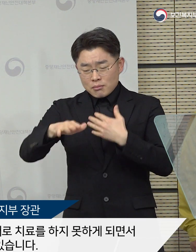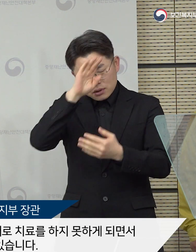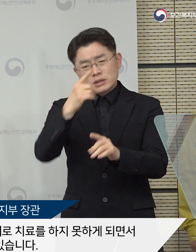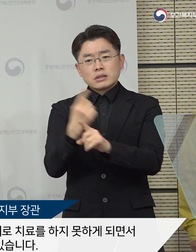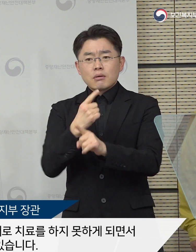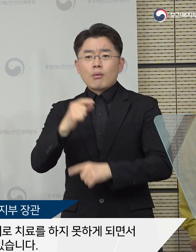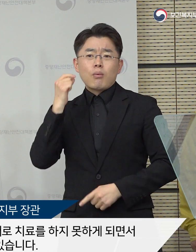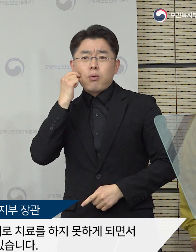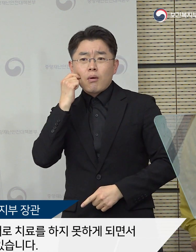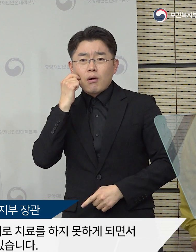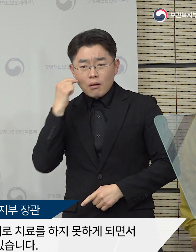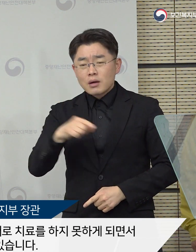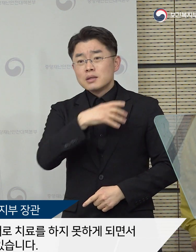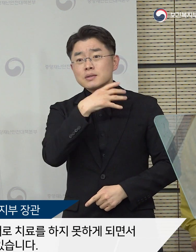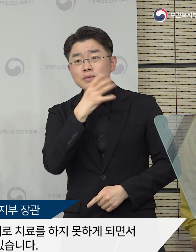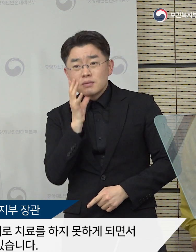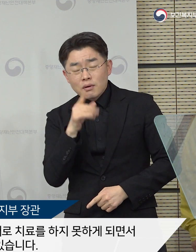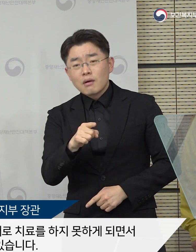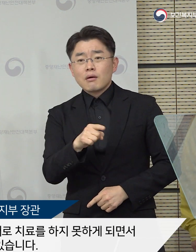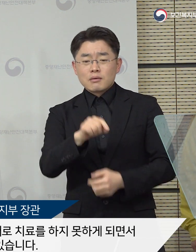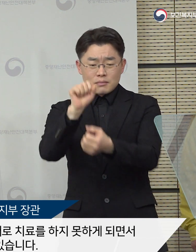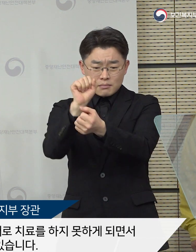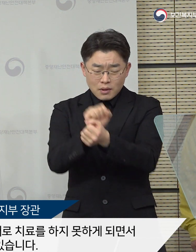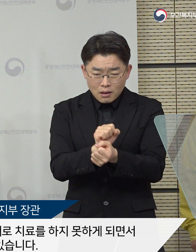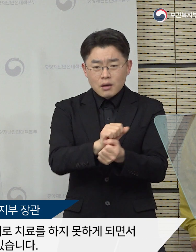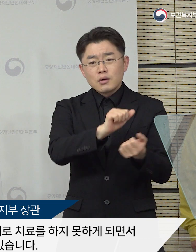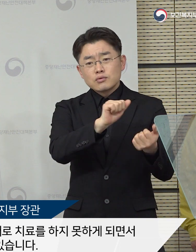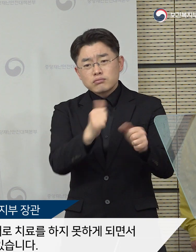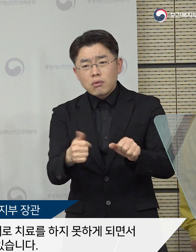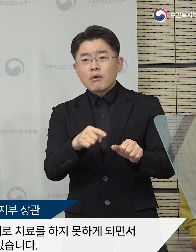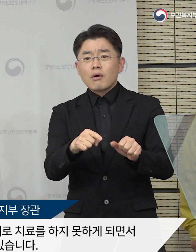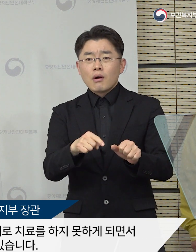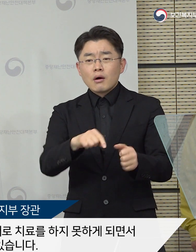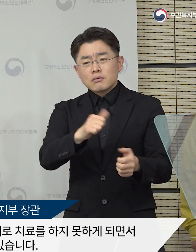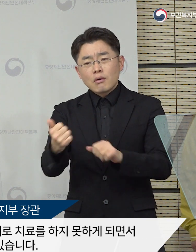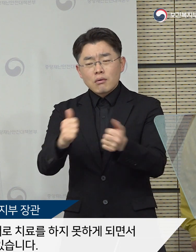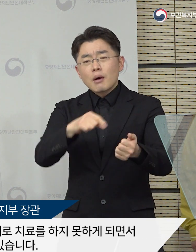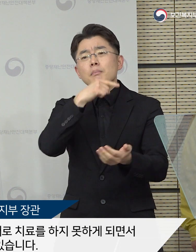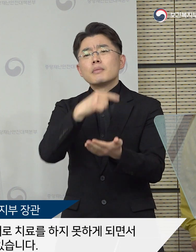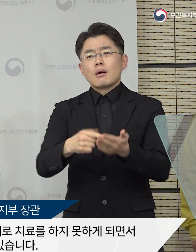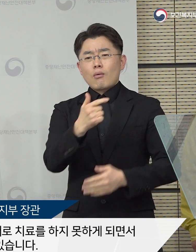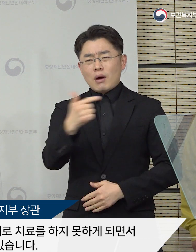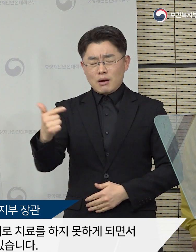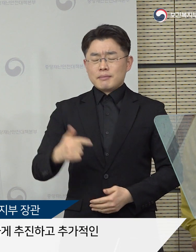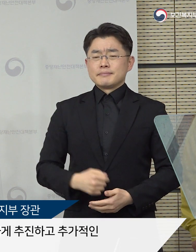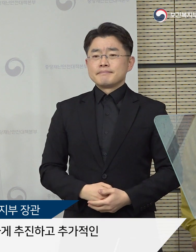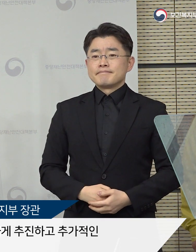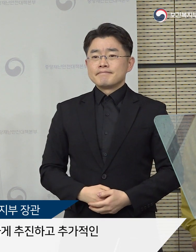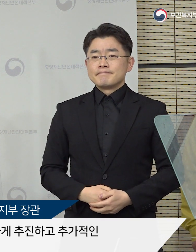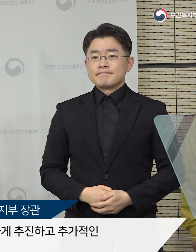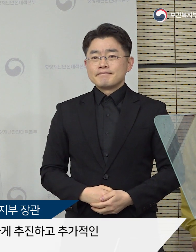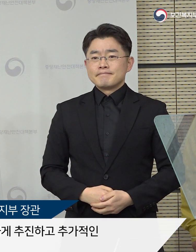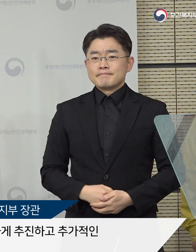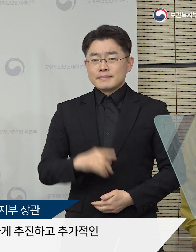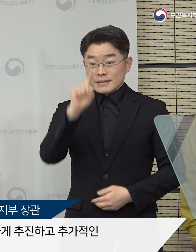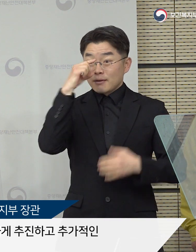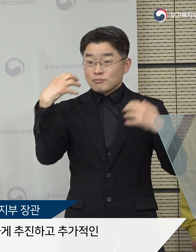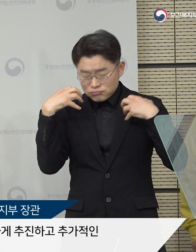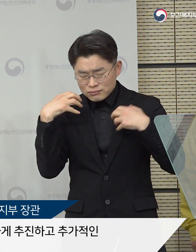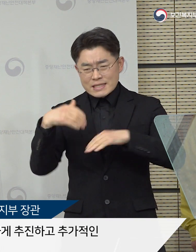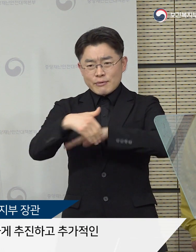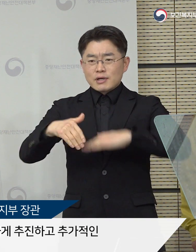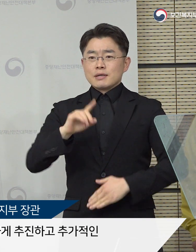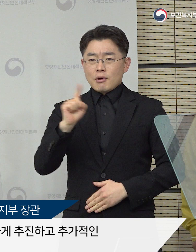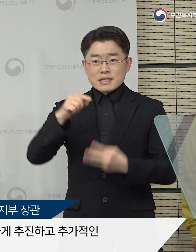못하게 되면서 고령층을 중심으로 다수의 피해가 발생할 수 있습니다. 정부는 3차 접종